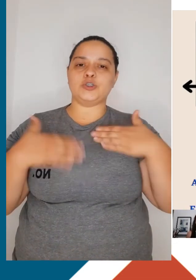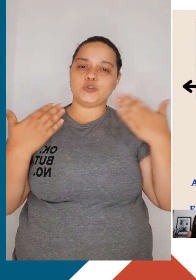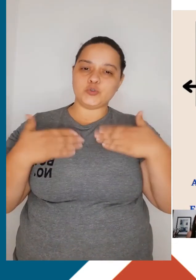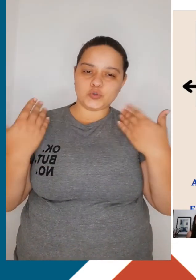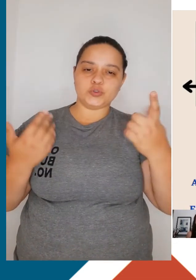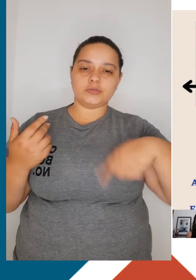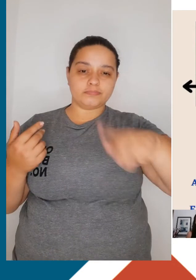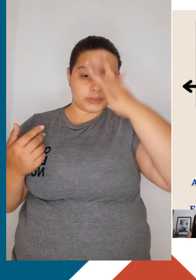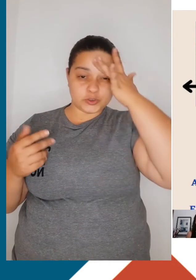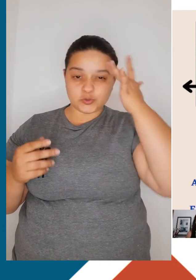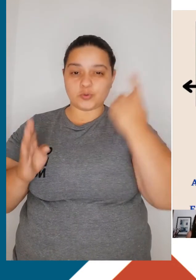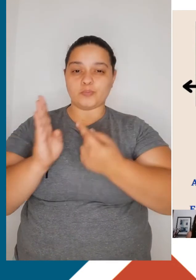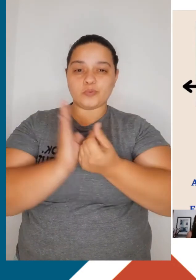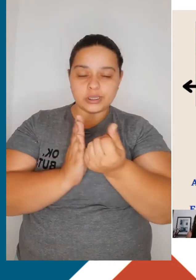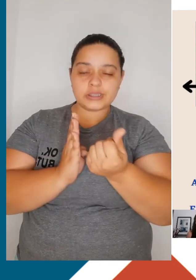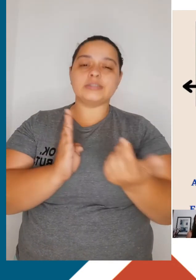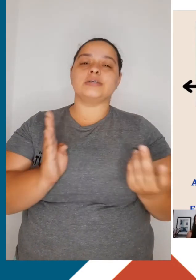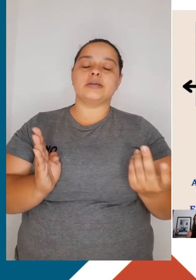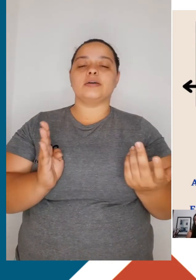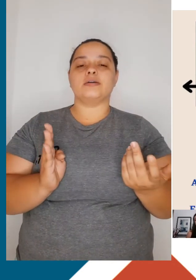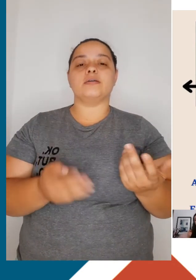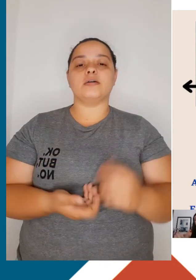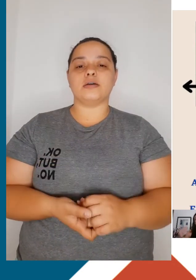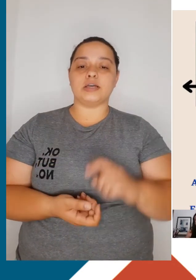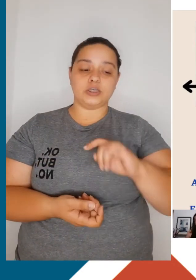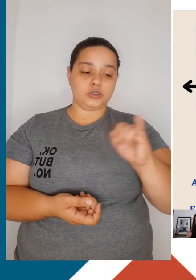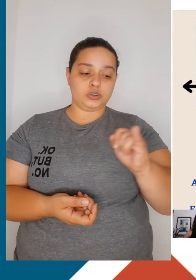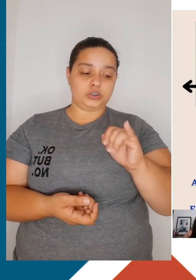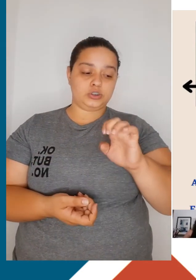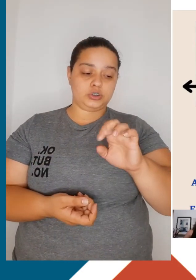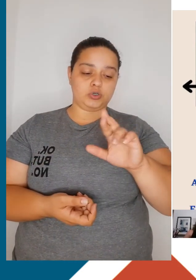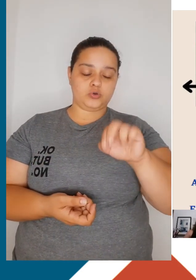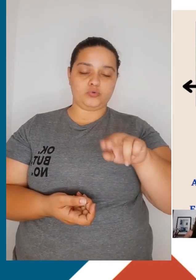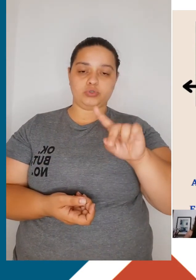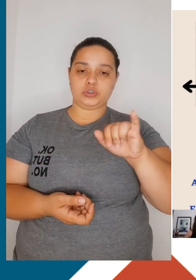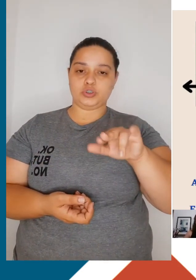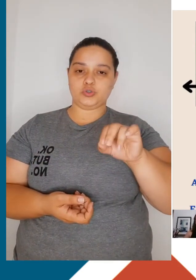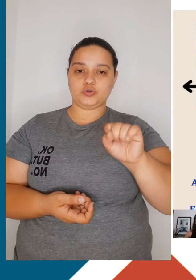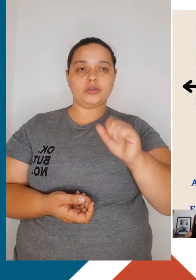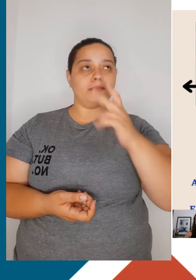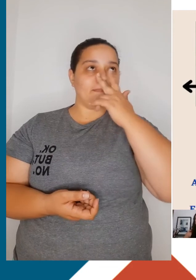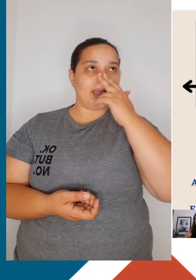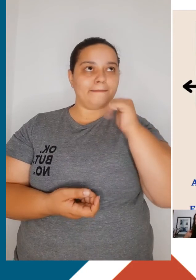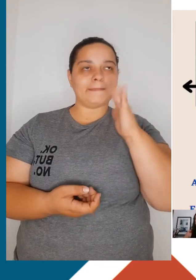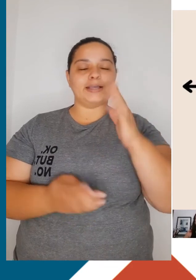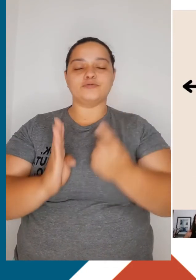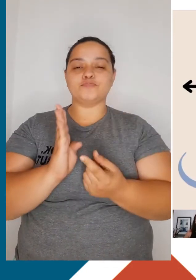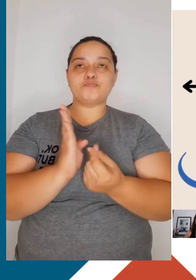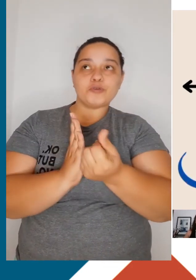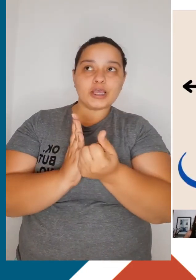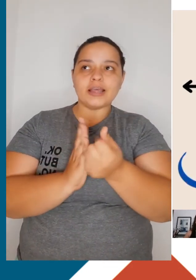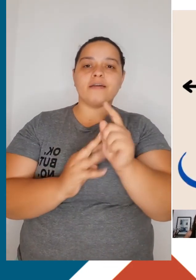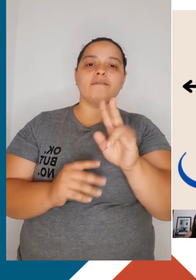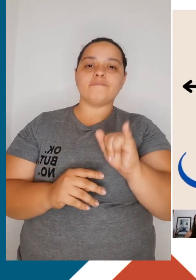né, amedrontando a burguesia com a radicalização do processo, então os girondinos, que são aqueles grupos mais burgueses, vão